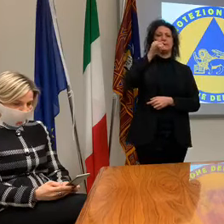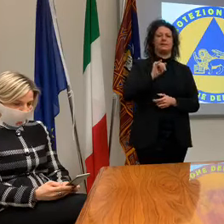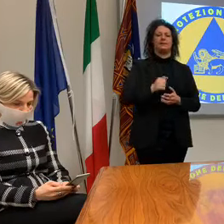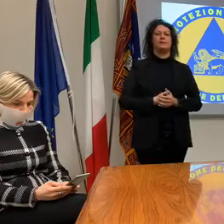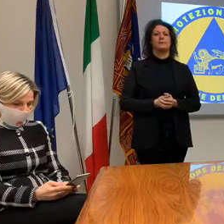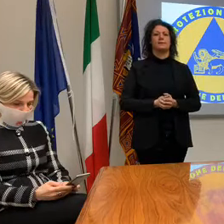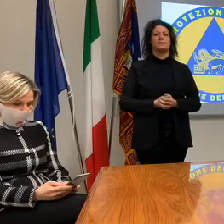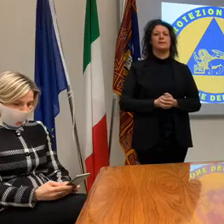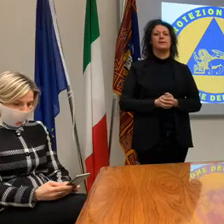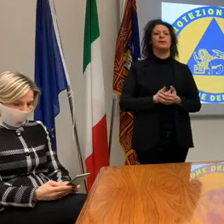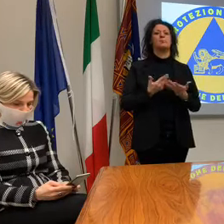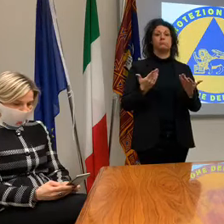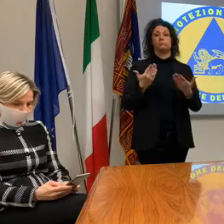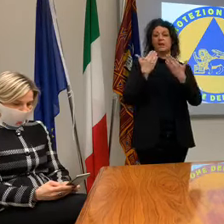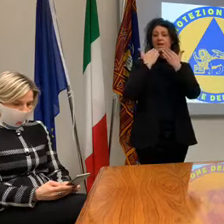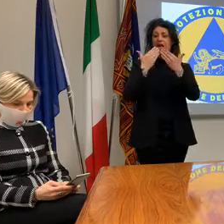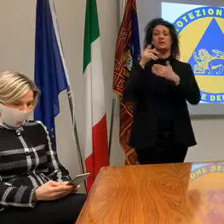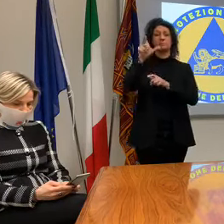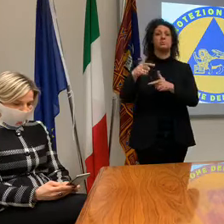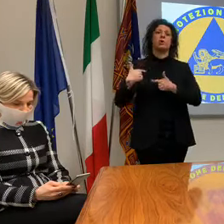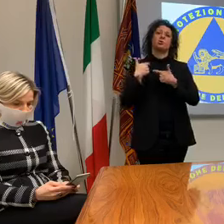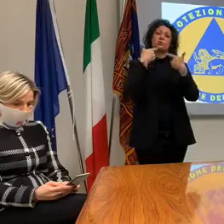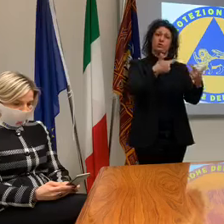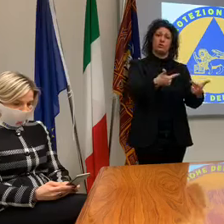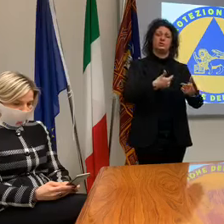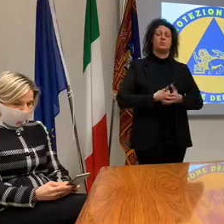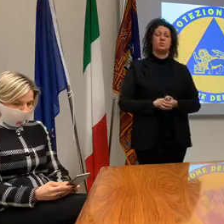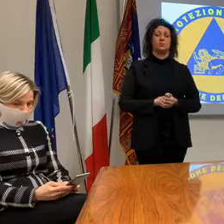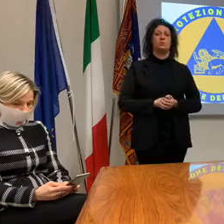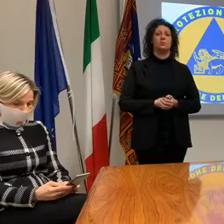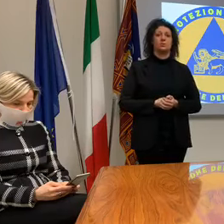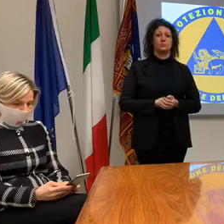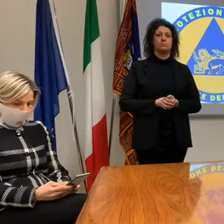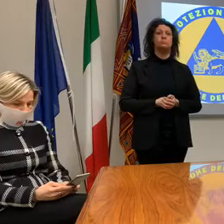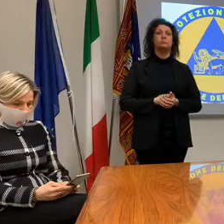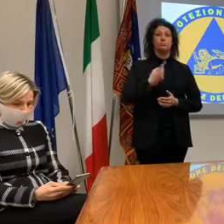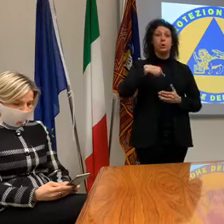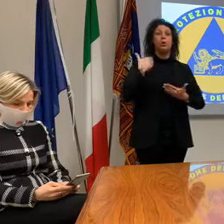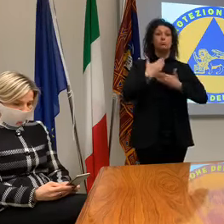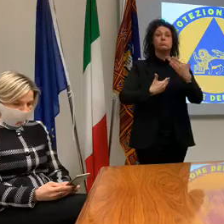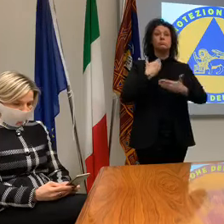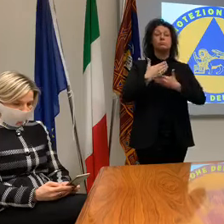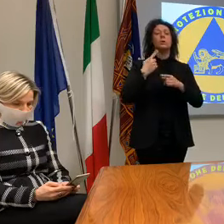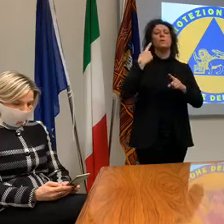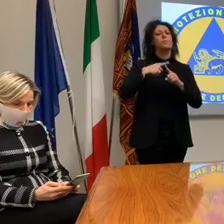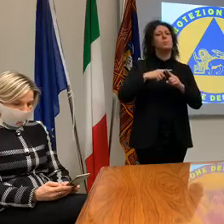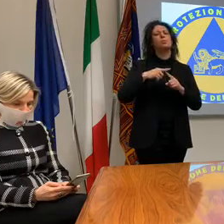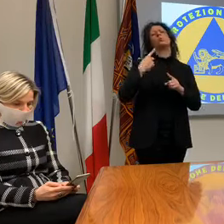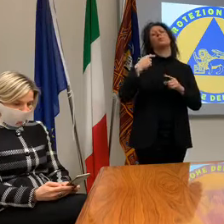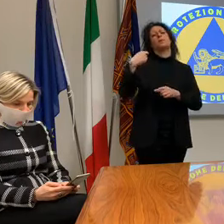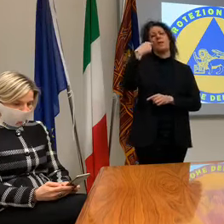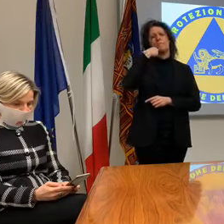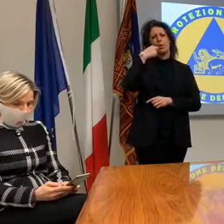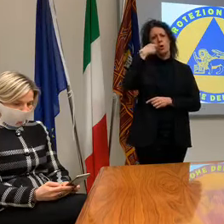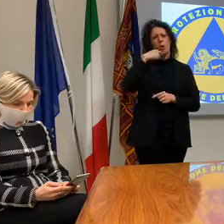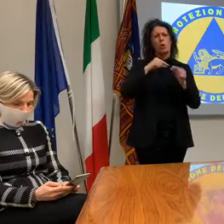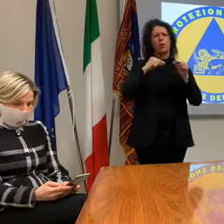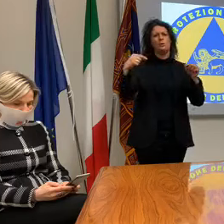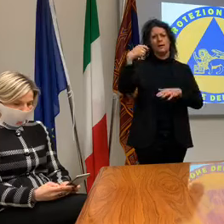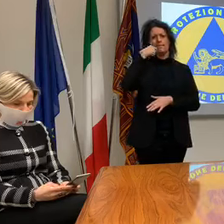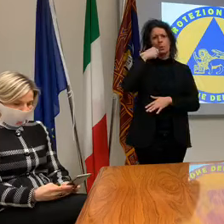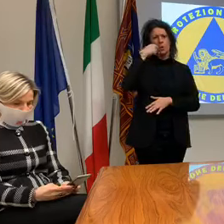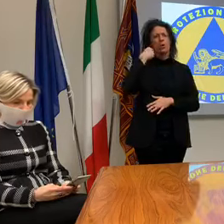e quindi lo ringrazio per questa donazione, e anche qui insomma stiamo andando avanti, e poi i tamponi, tutto quello che stiamo facendo sul fronte dei